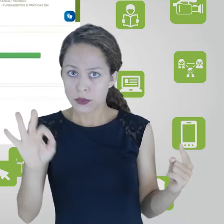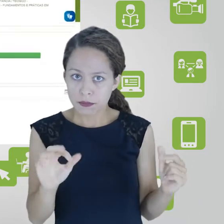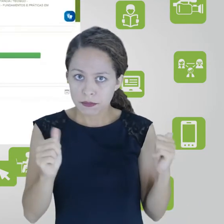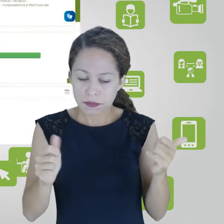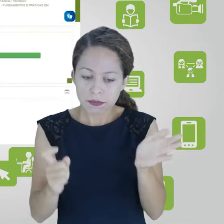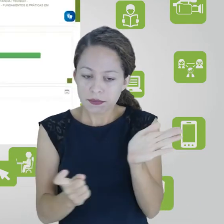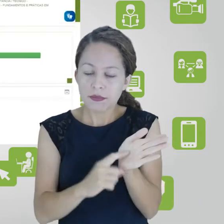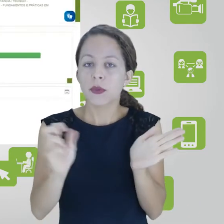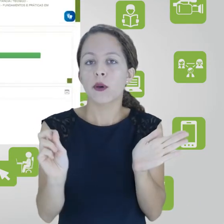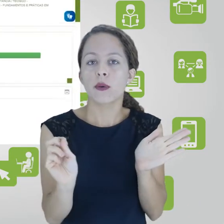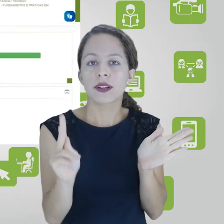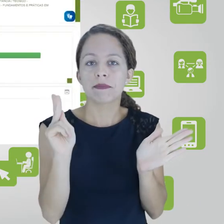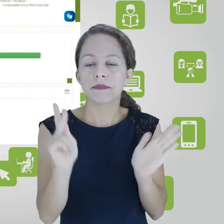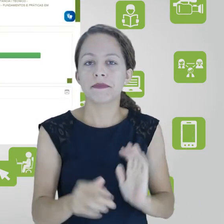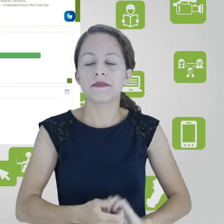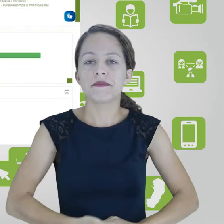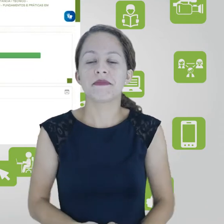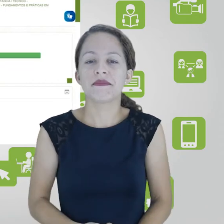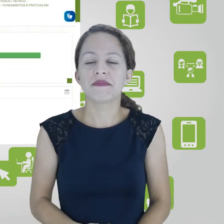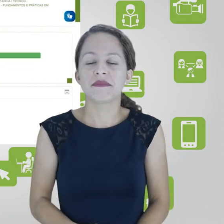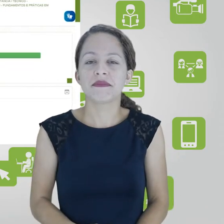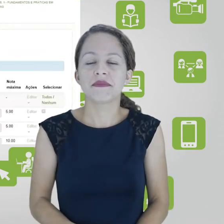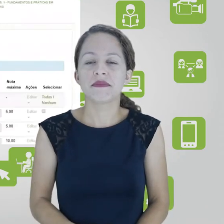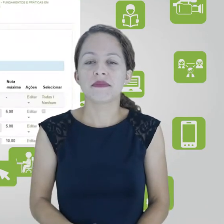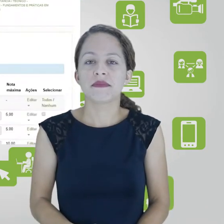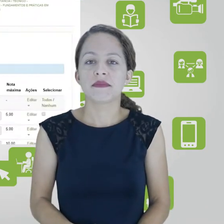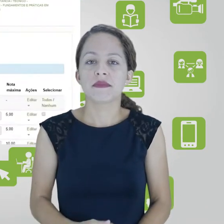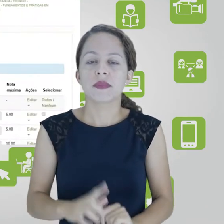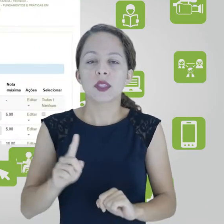Quando der 100%, dá um OK.